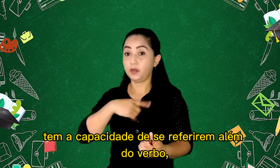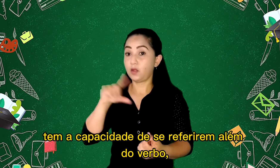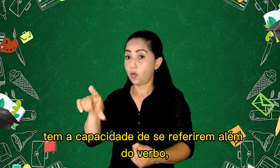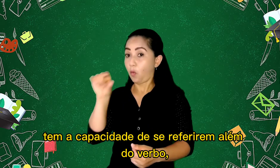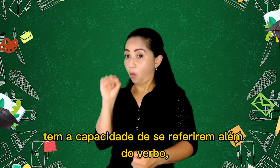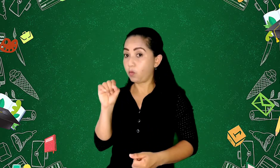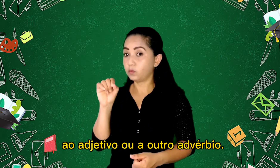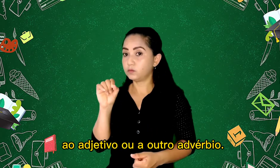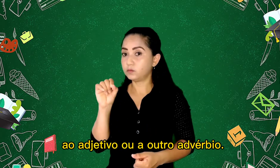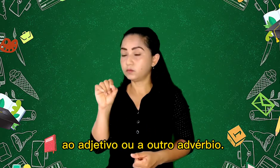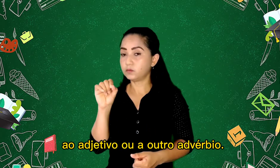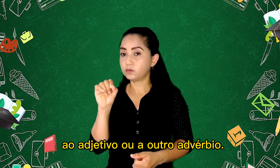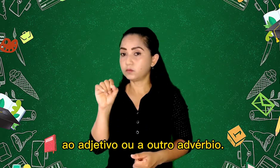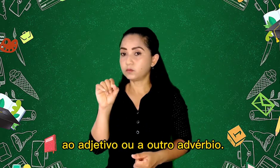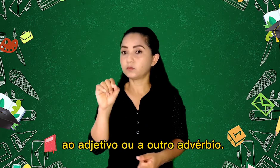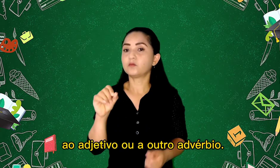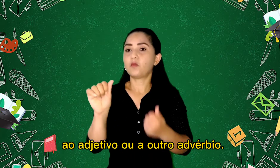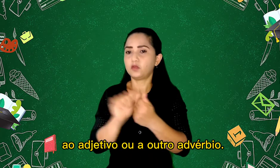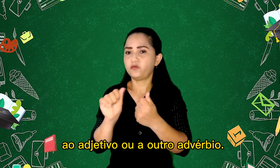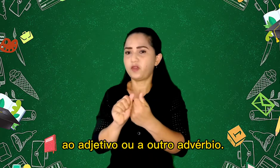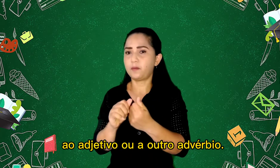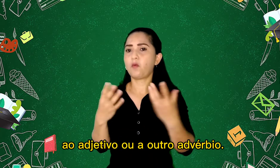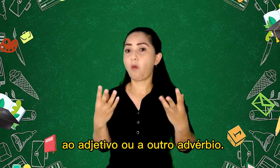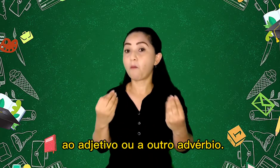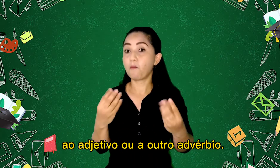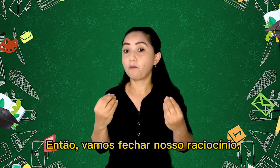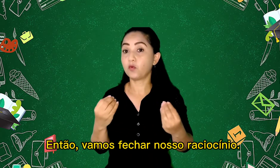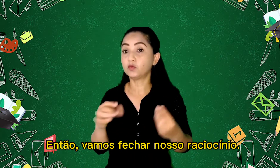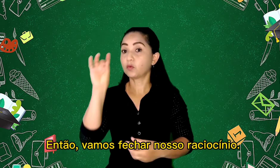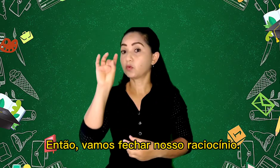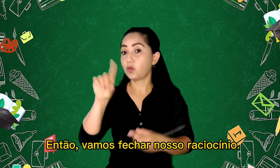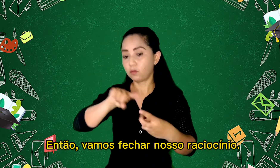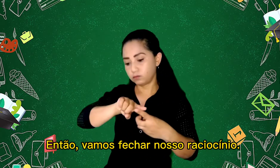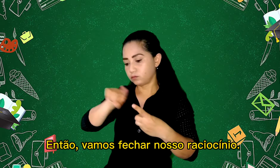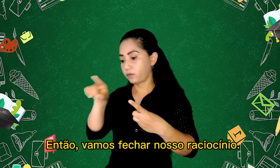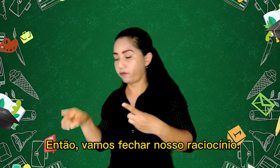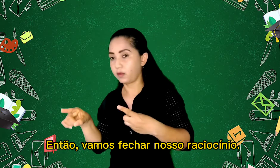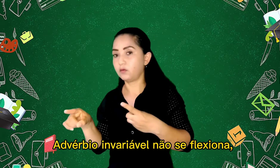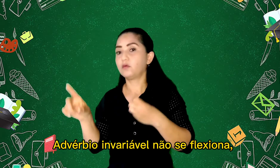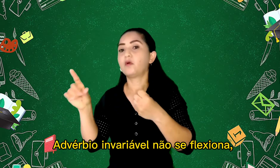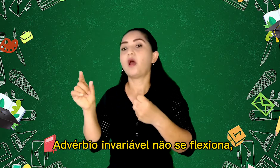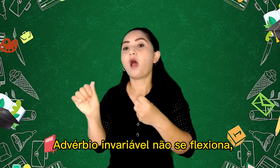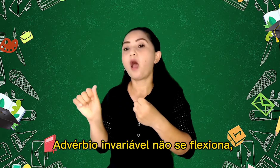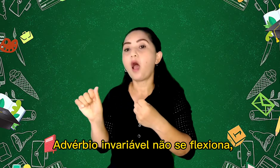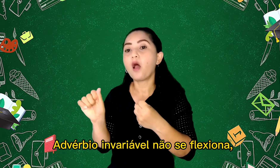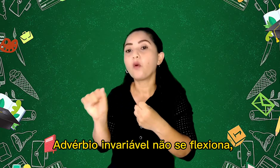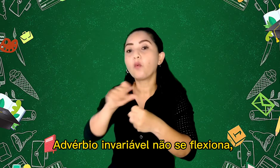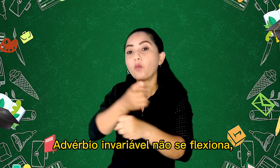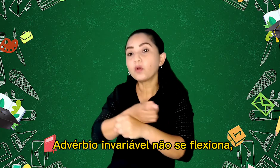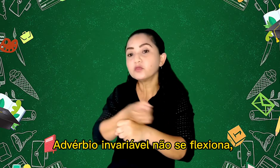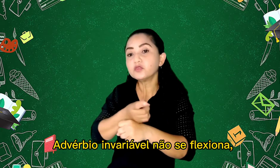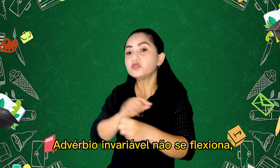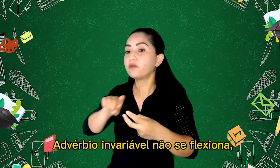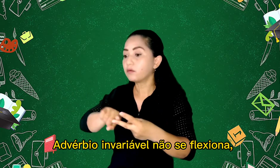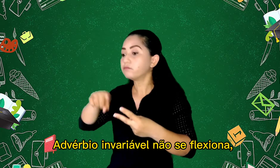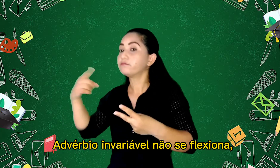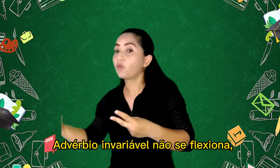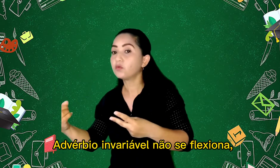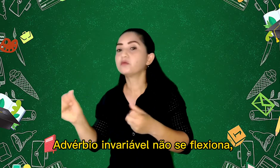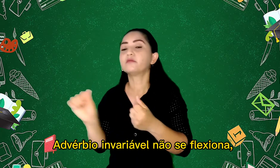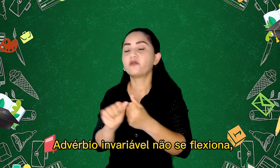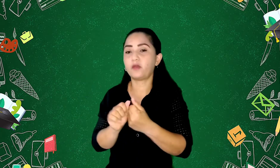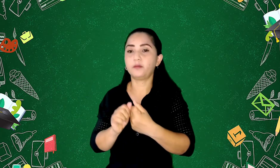do verbo, ao adjetivo ou a outro advérbio. Então vamos fechar nosso raciocínio? Advérbio: invariável,